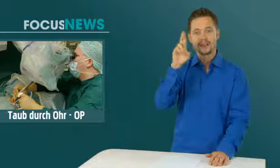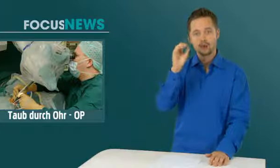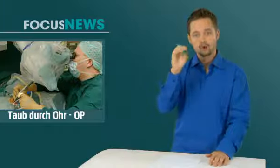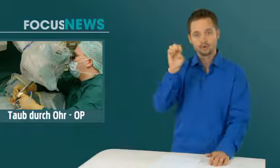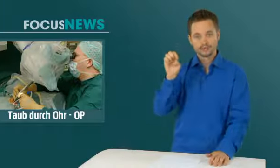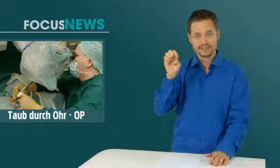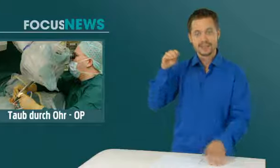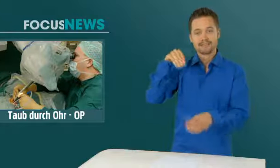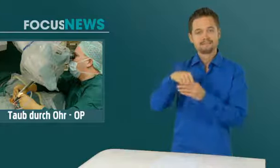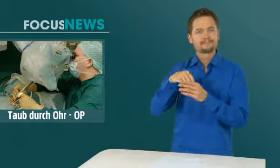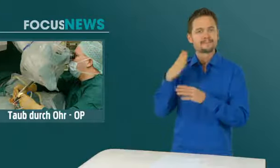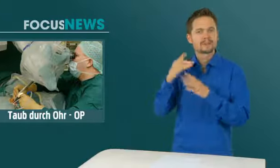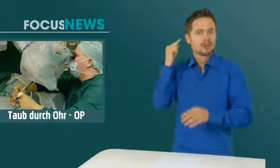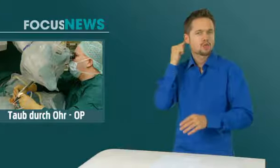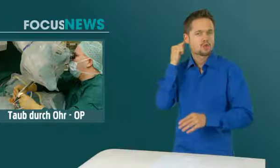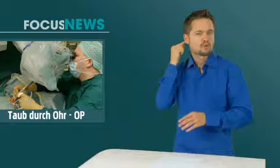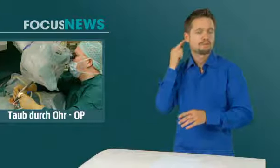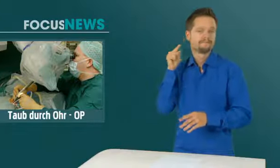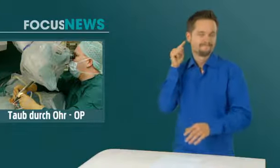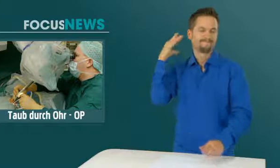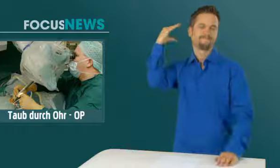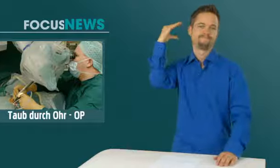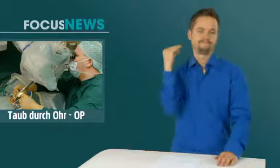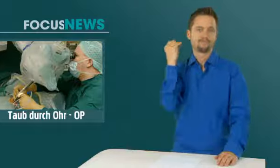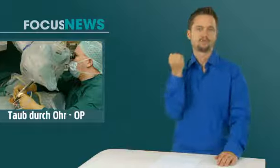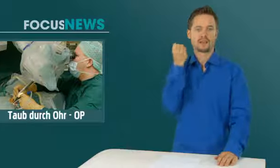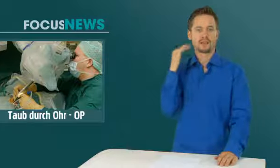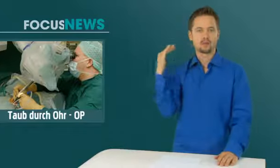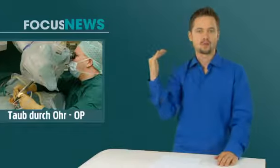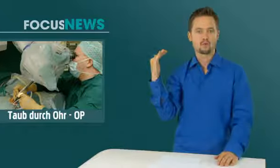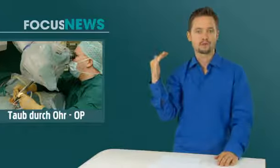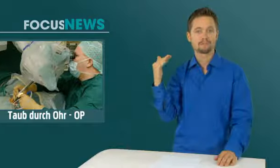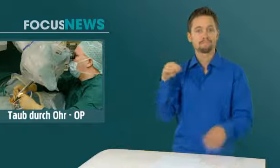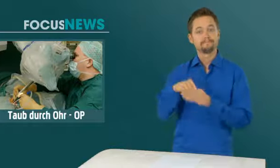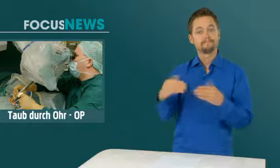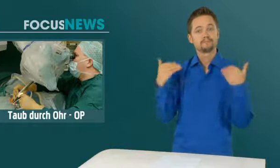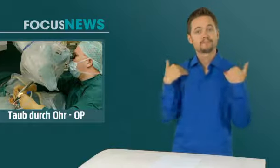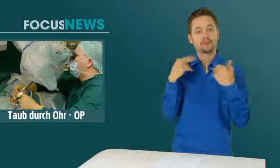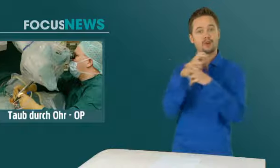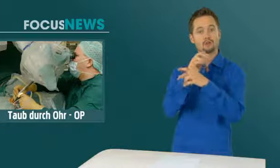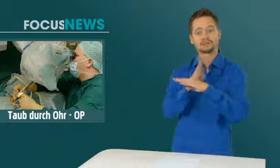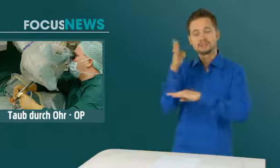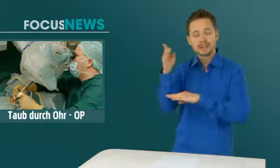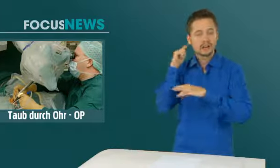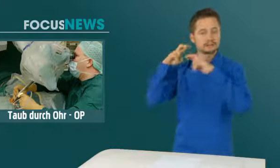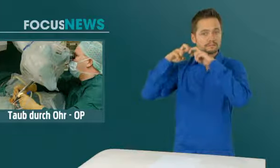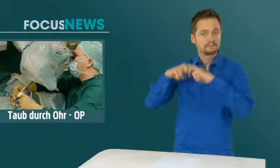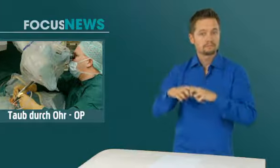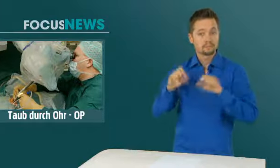verursachte aus diesem grund ließ sie in einem österreichischen spital abklären ob eine operation eine